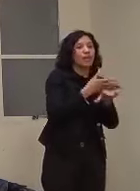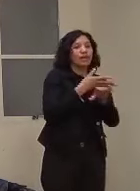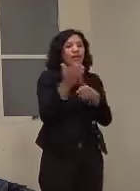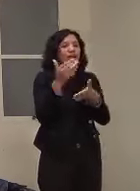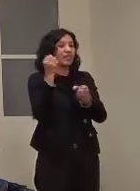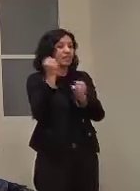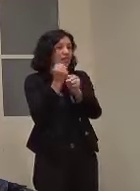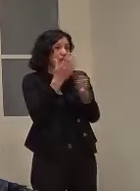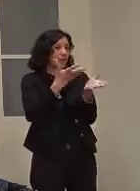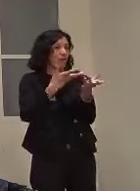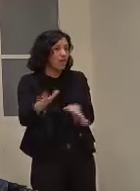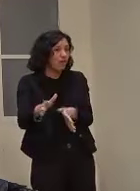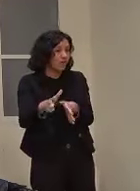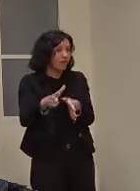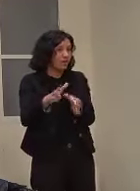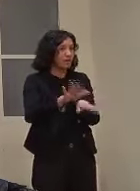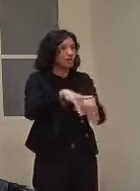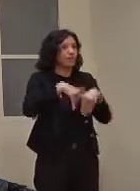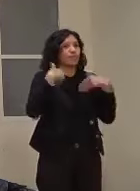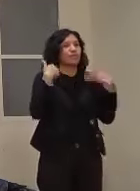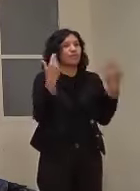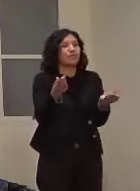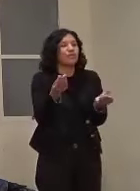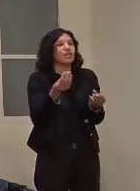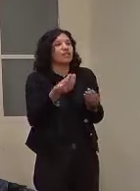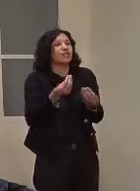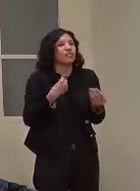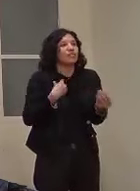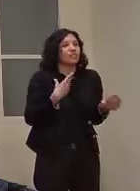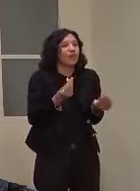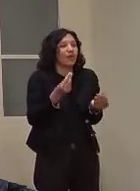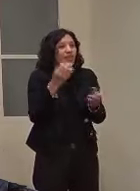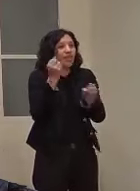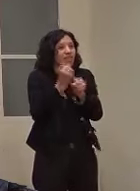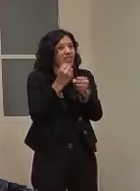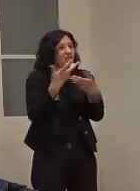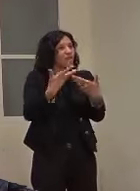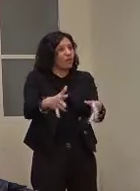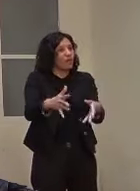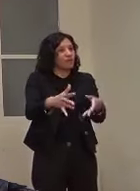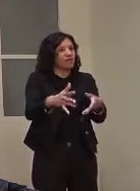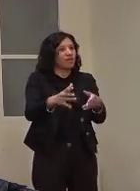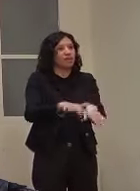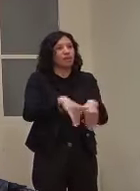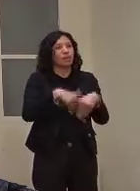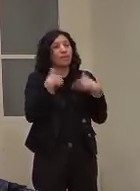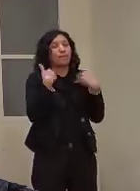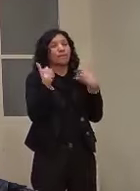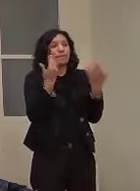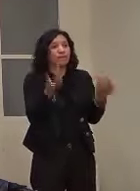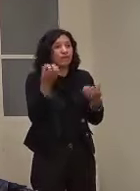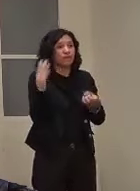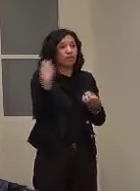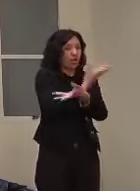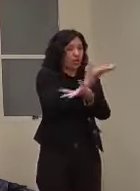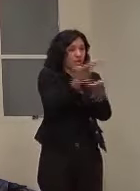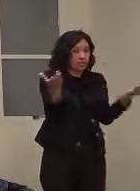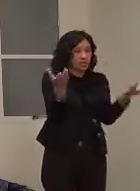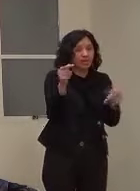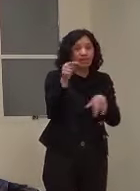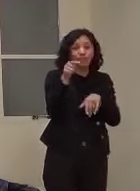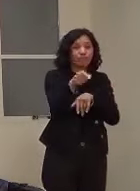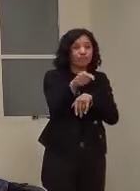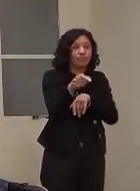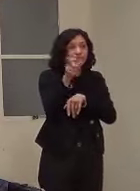trabajo y les da una lógica de seguridad es perder su puesto pero sucede en la mayoría de los casos son ellos